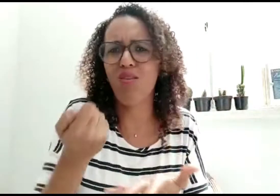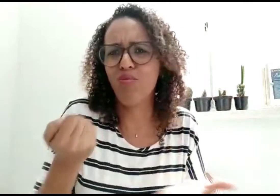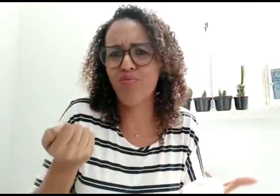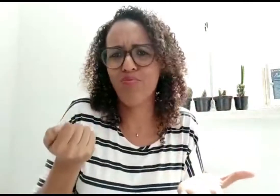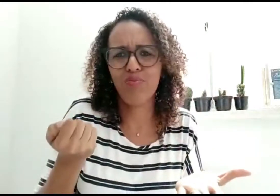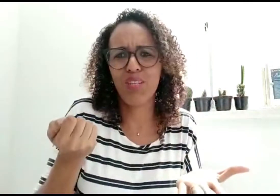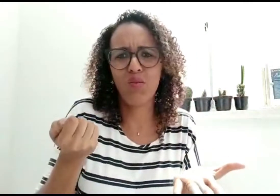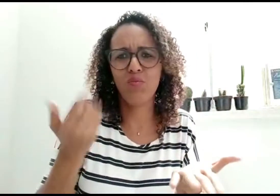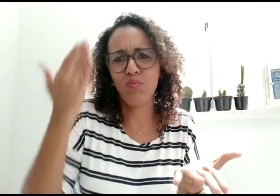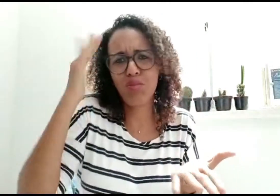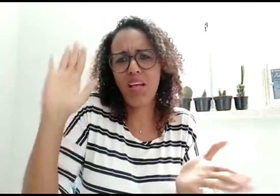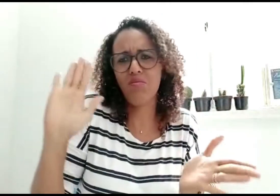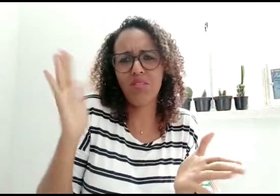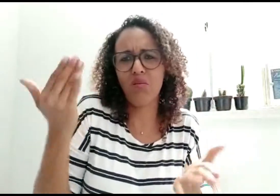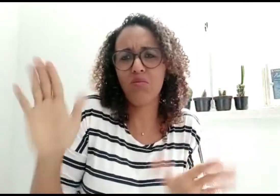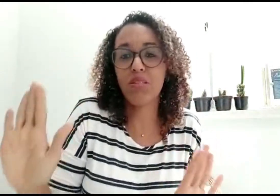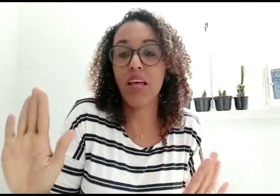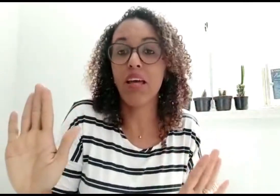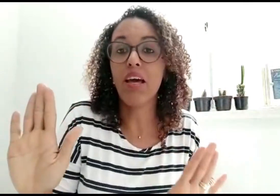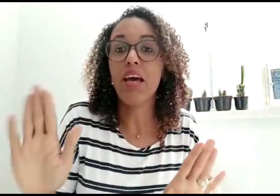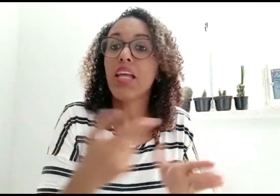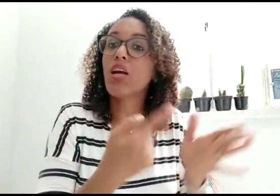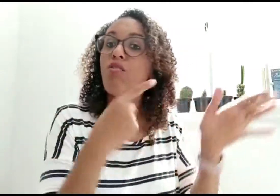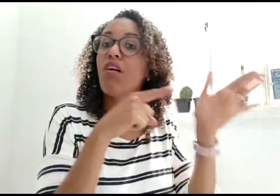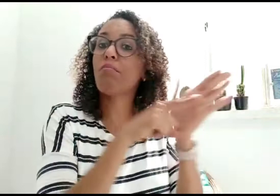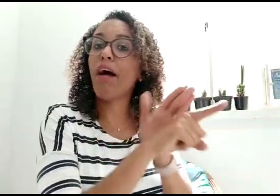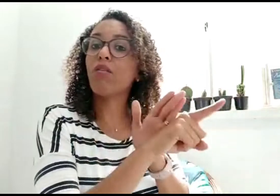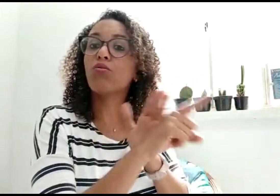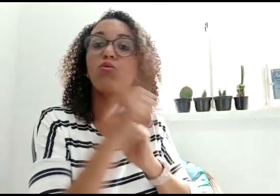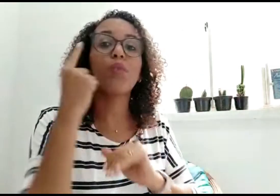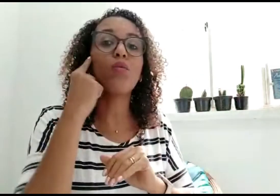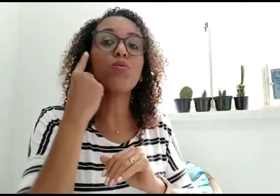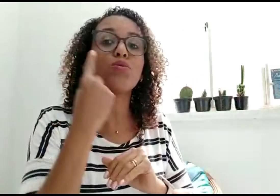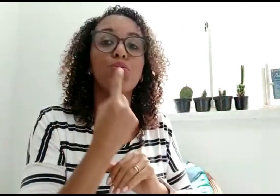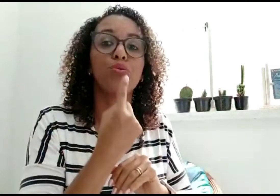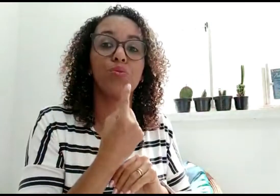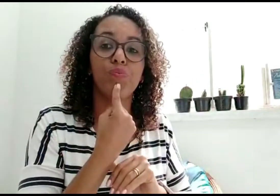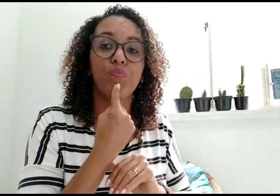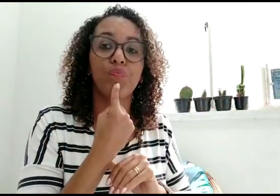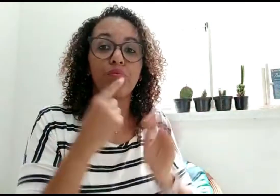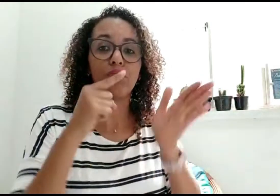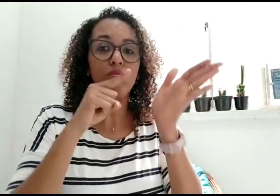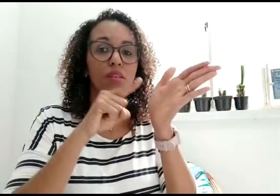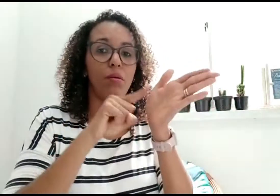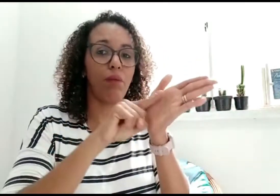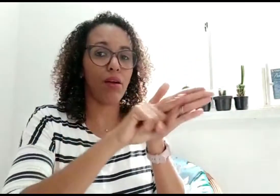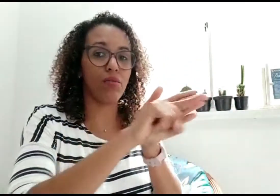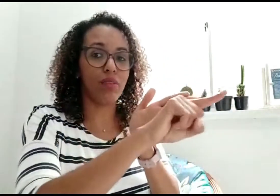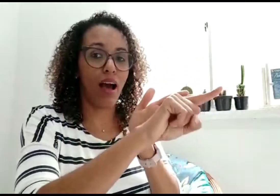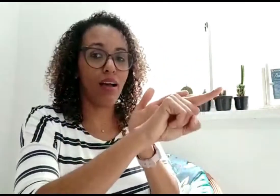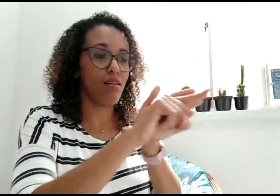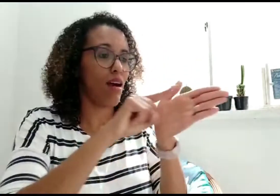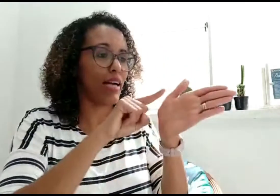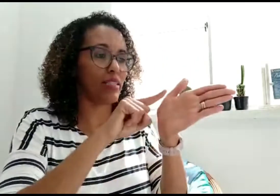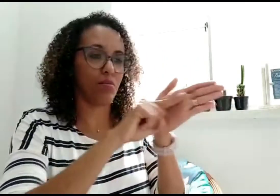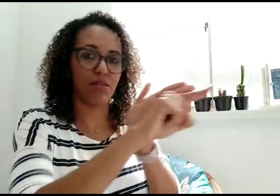sinal, entendeu? Não sei o sinal, não sei. Então eu vou e pergunto para o surdo. Perguntar assim para